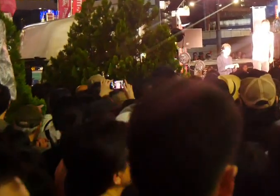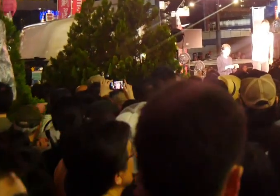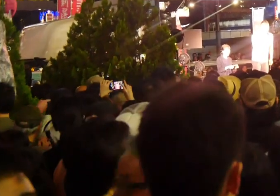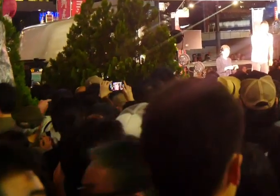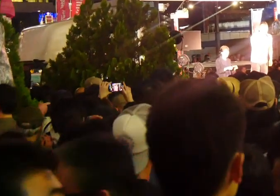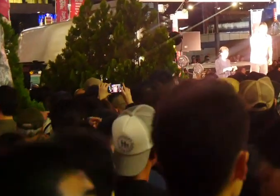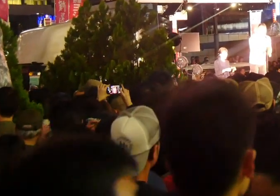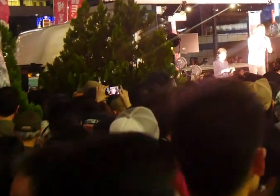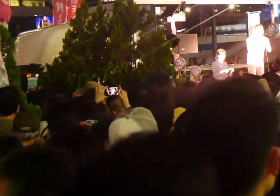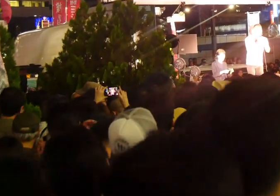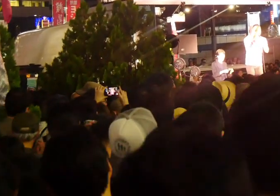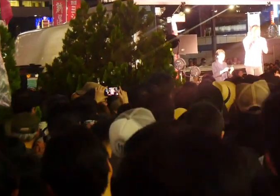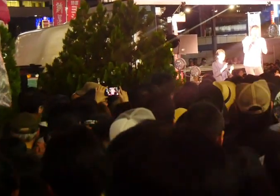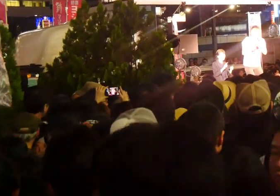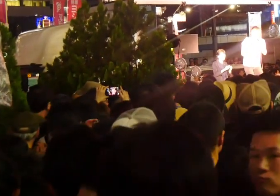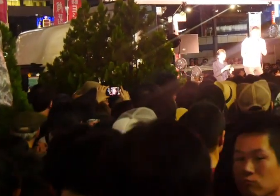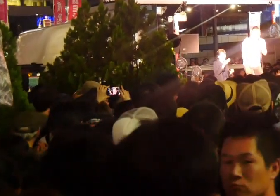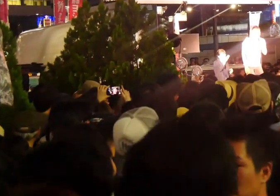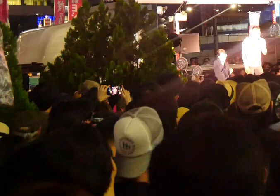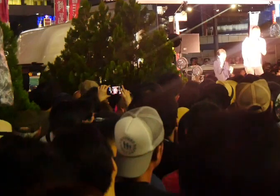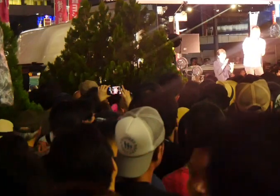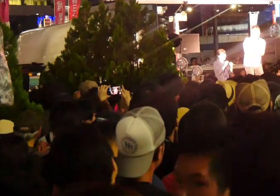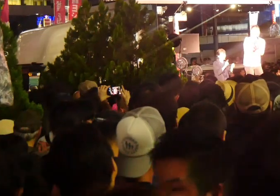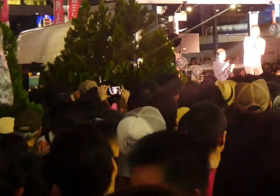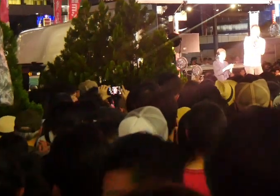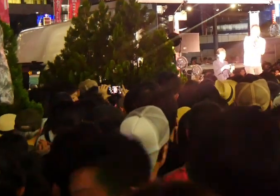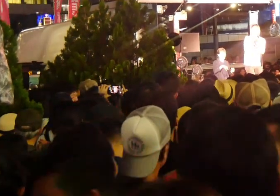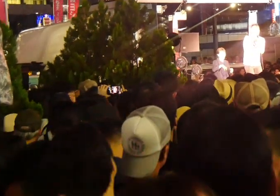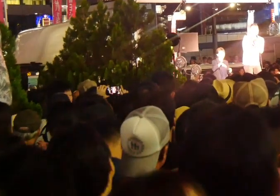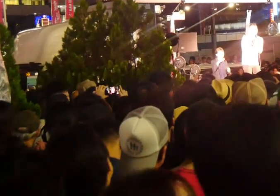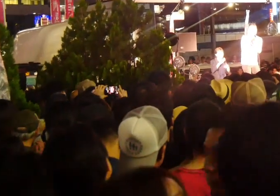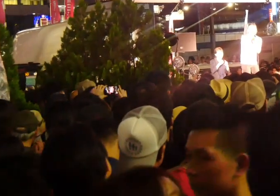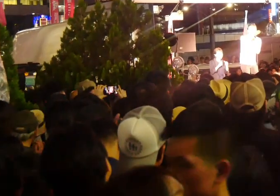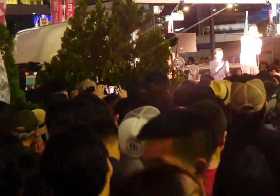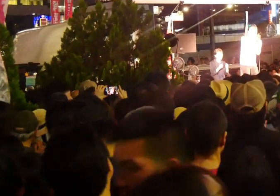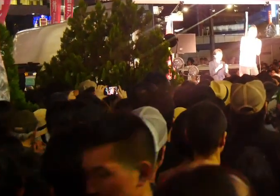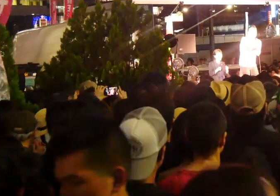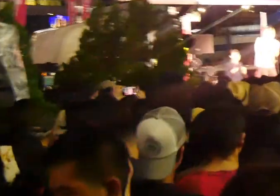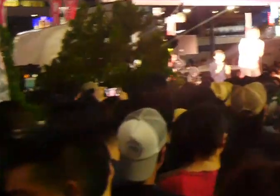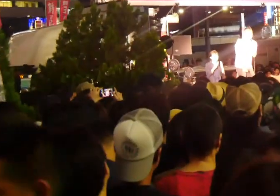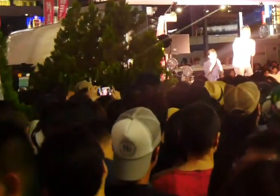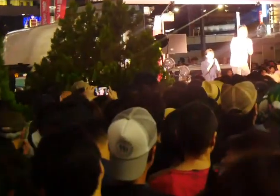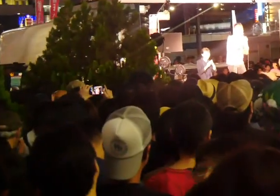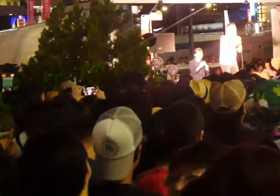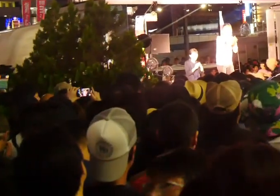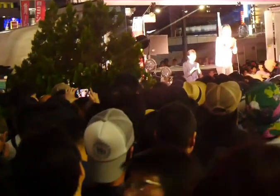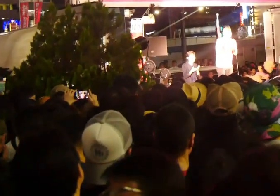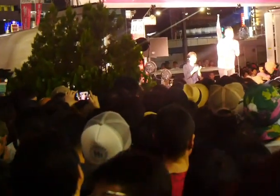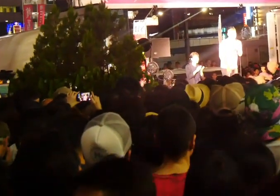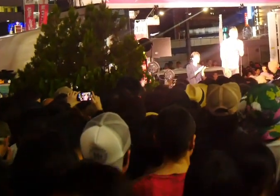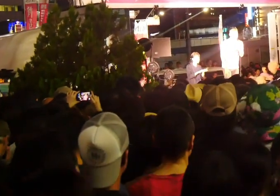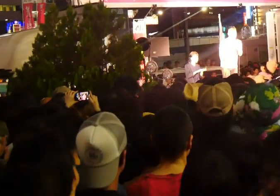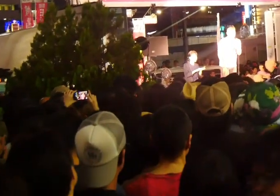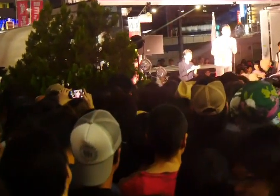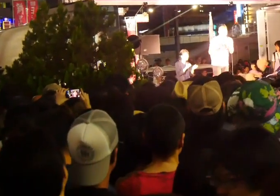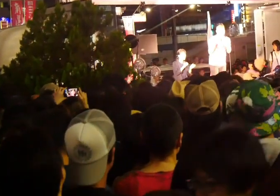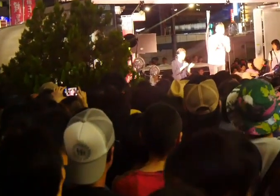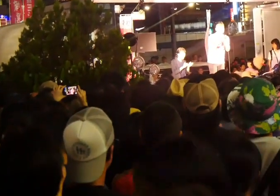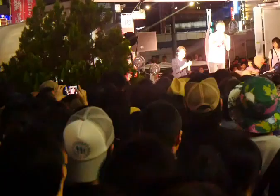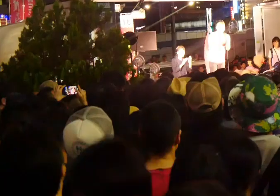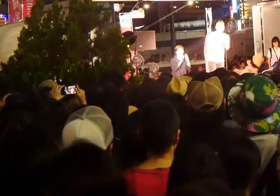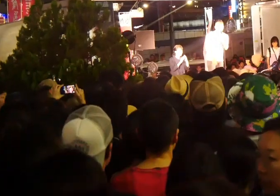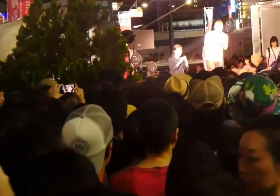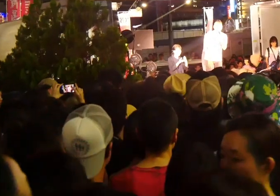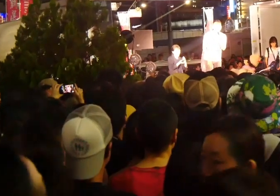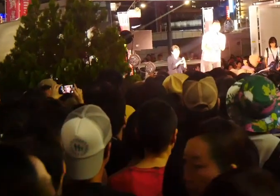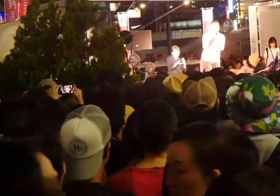だけじゃない、高齢者もそう。自分の家、次の住みか、そう思って借りたアパート、耐